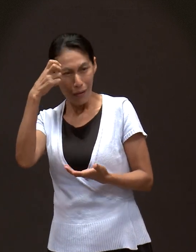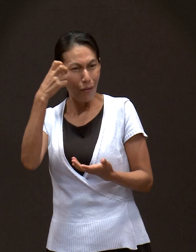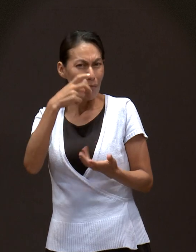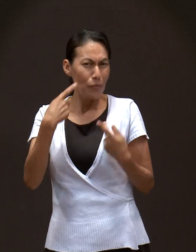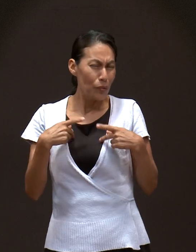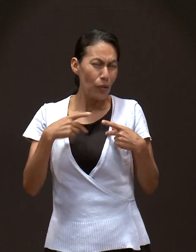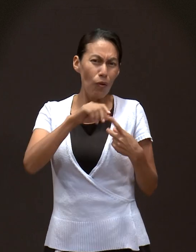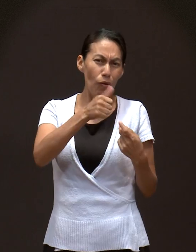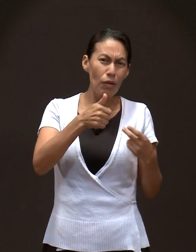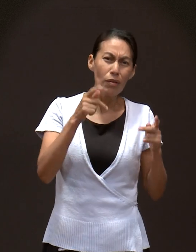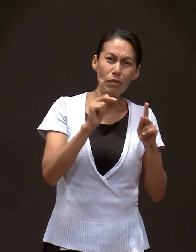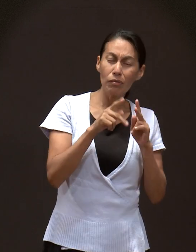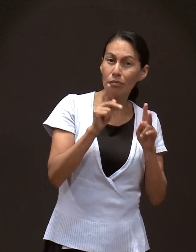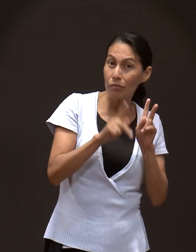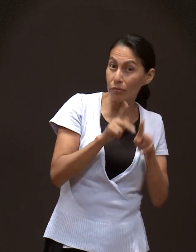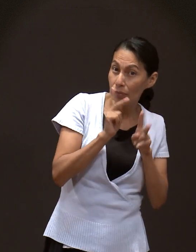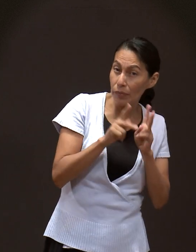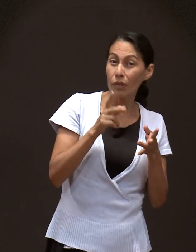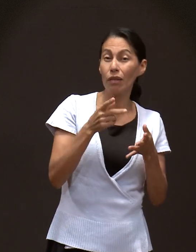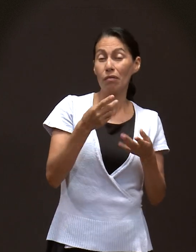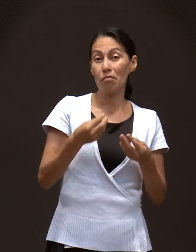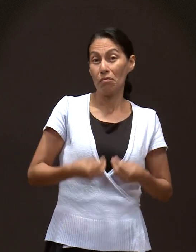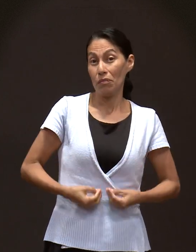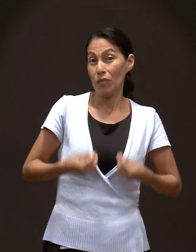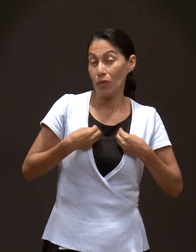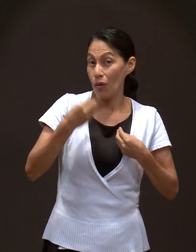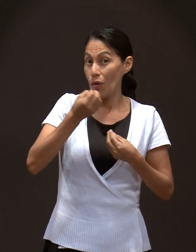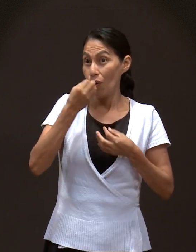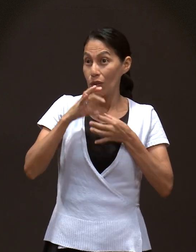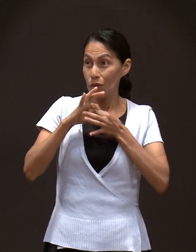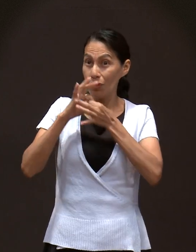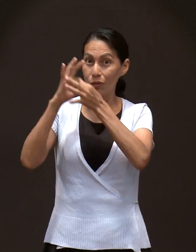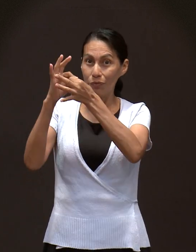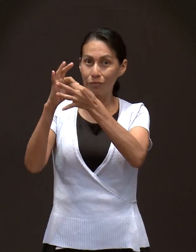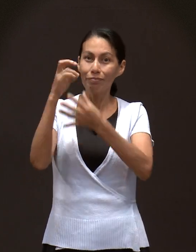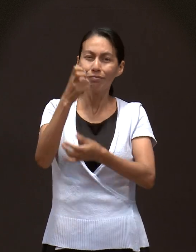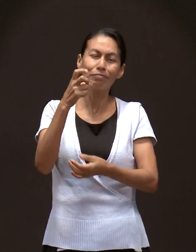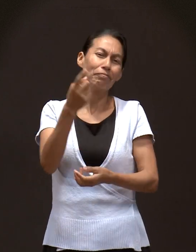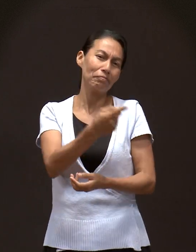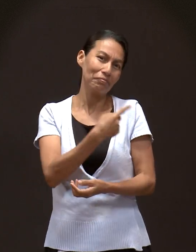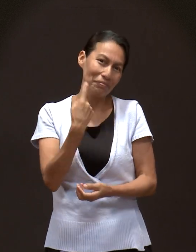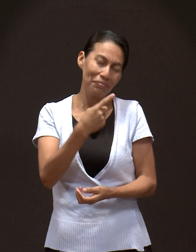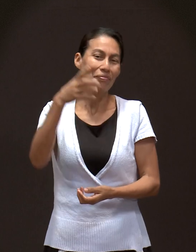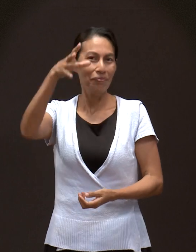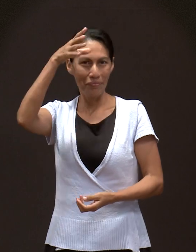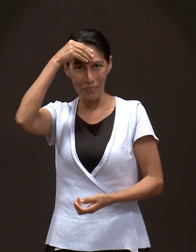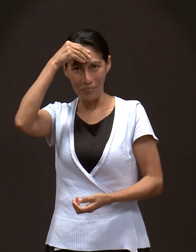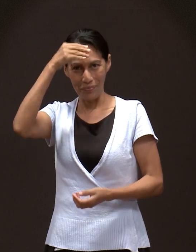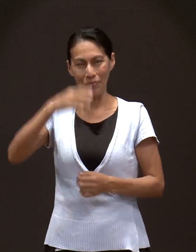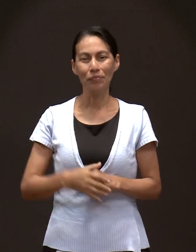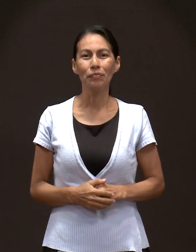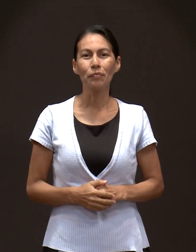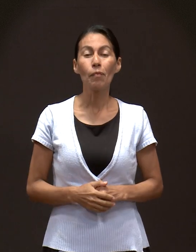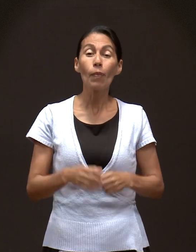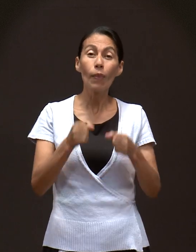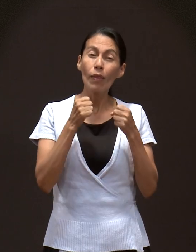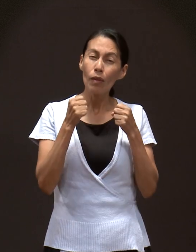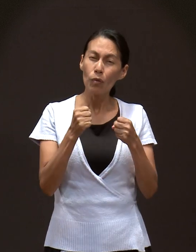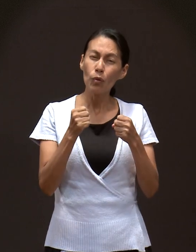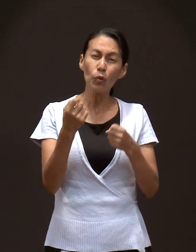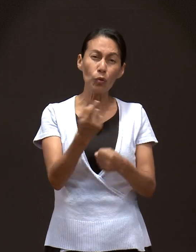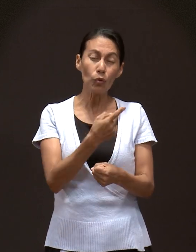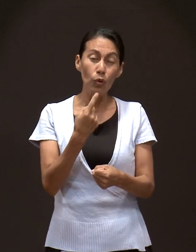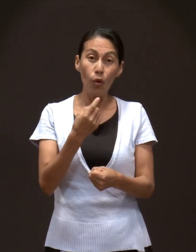experiencias que otros han vivido en la oración. Sin duda, orar es una de las